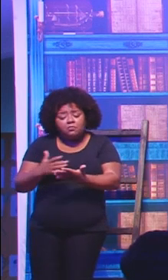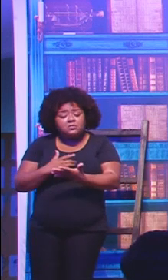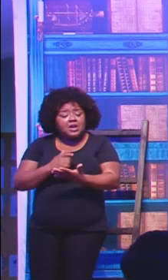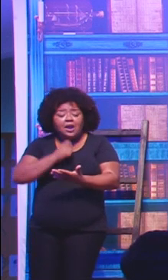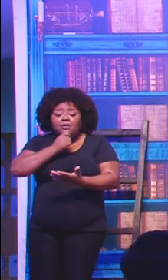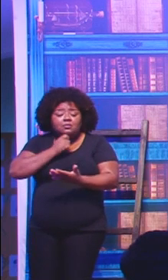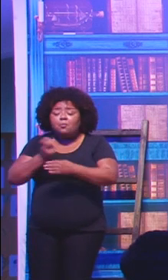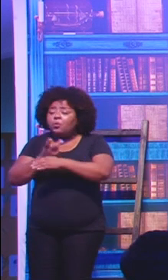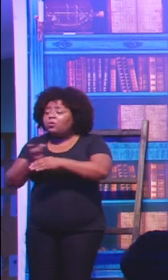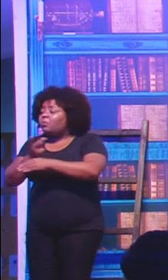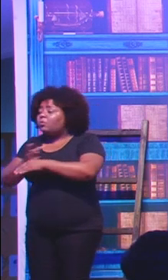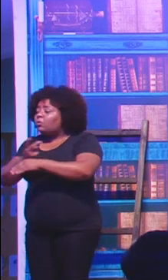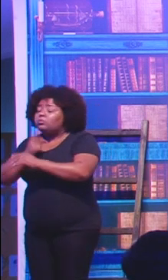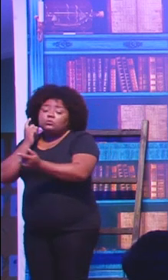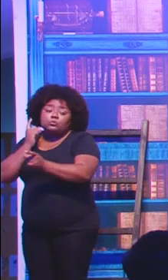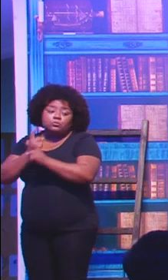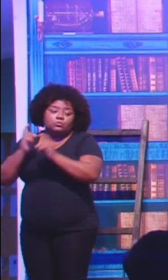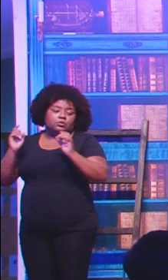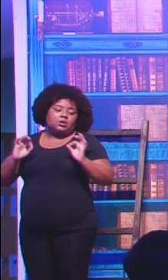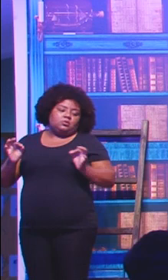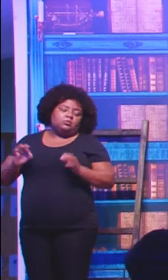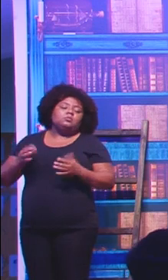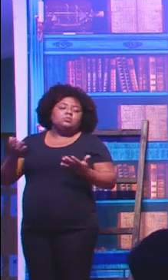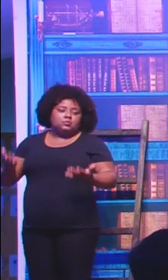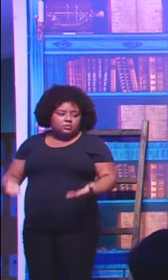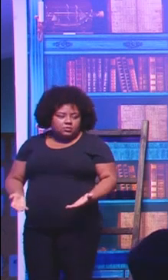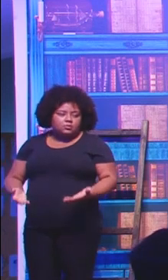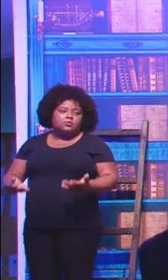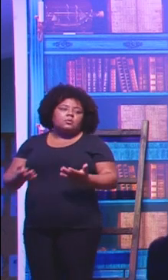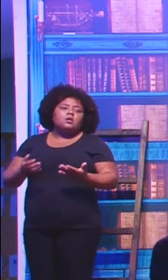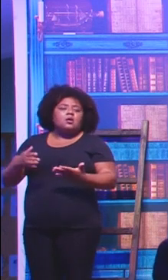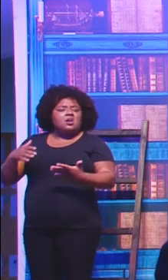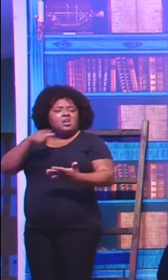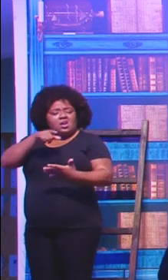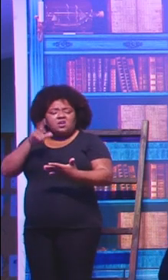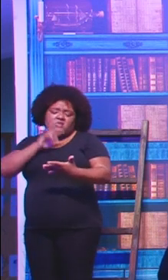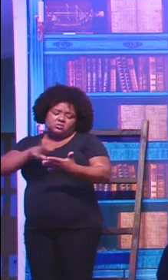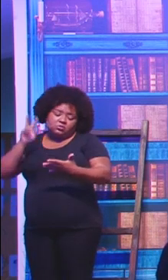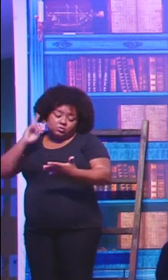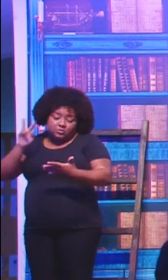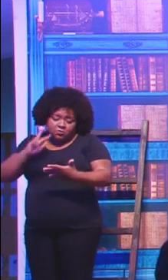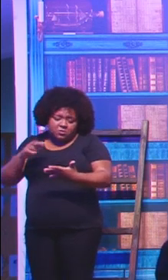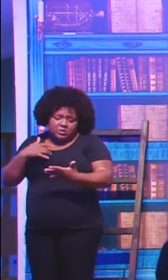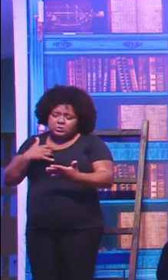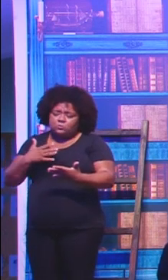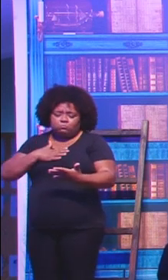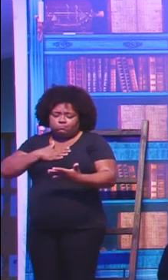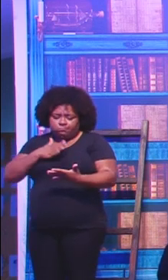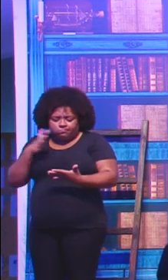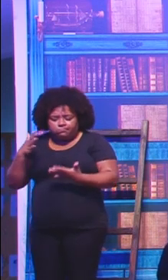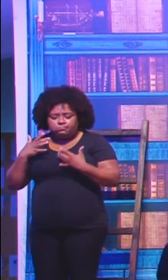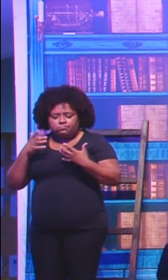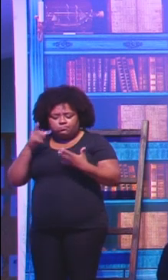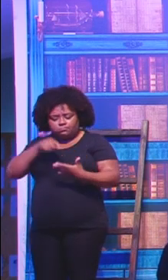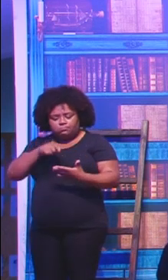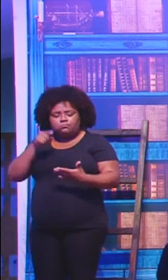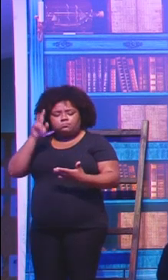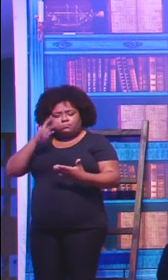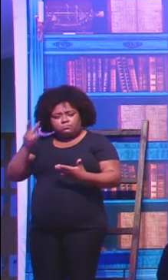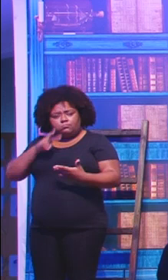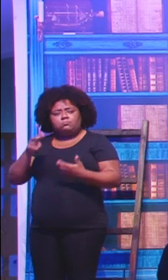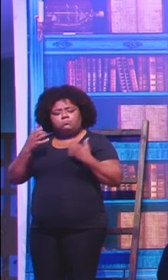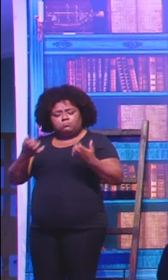ler e não encontrei, né? Essa é a história que me incomoda, é a história que eu quero contar. Se vou ter êxito ou não, acho que